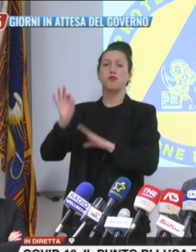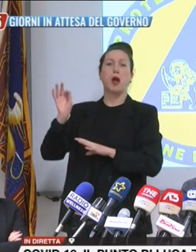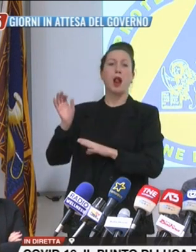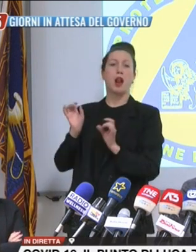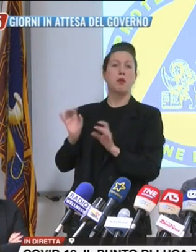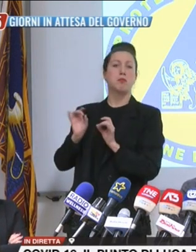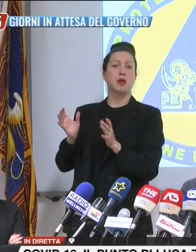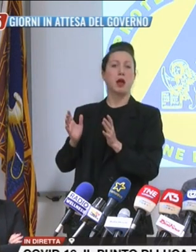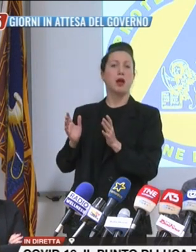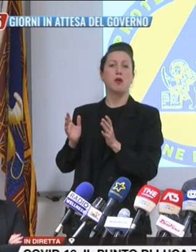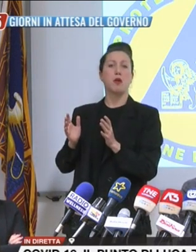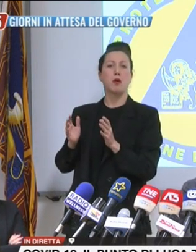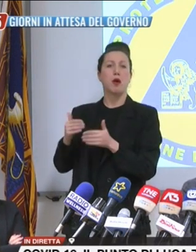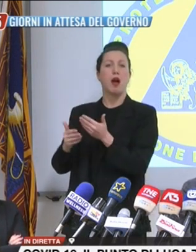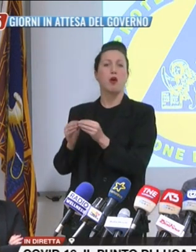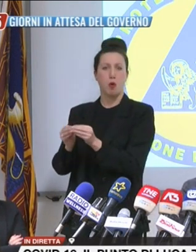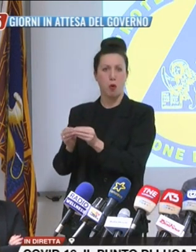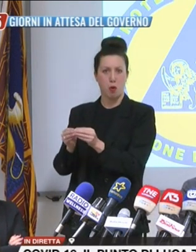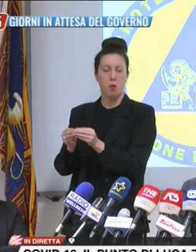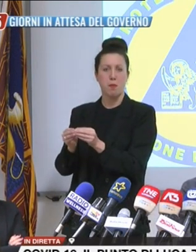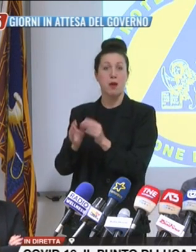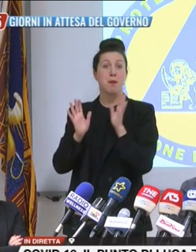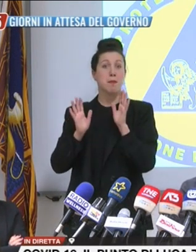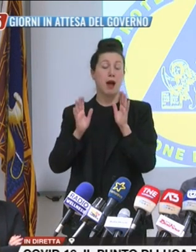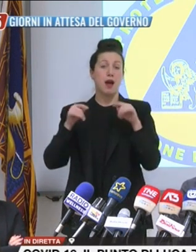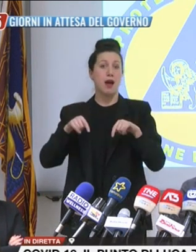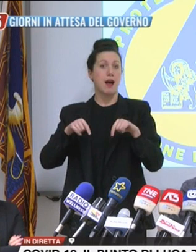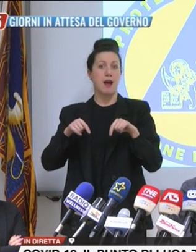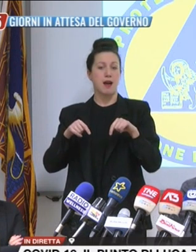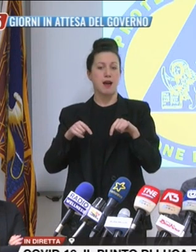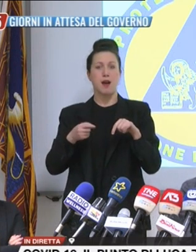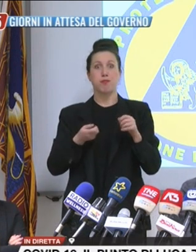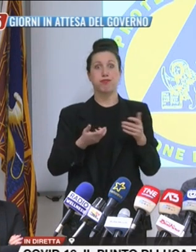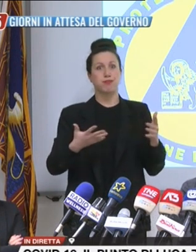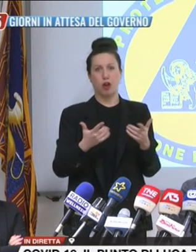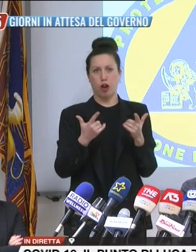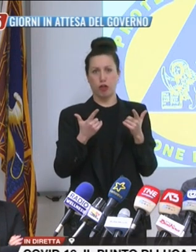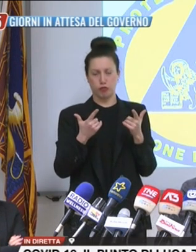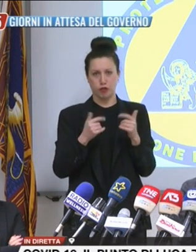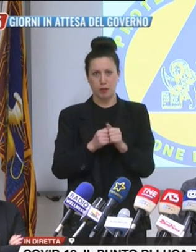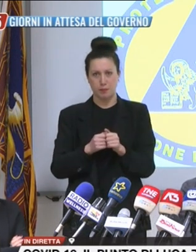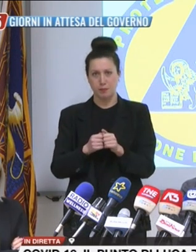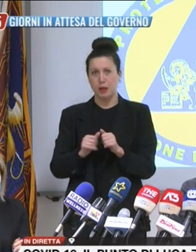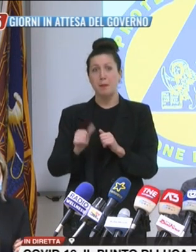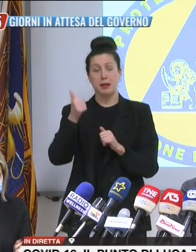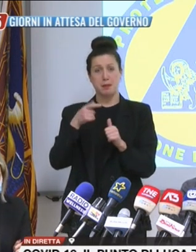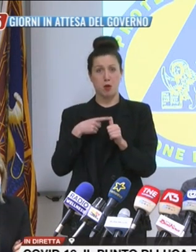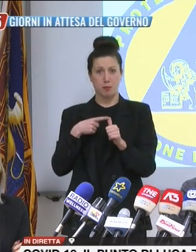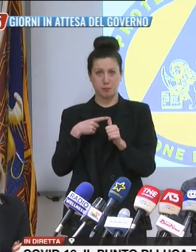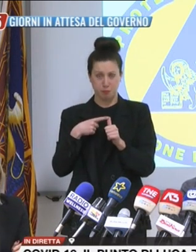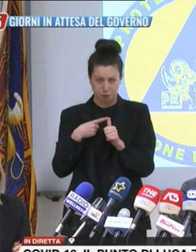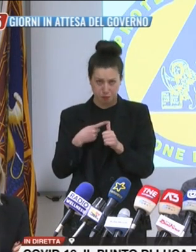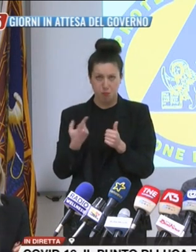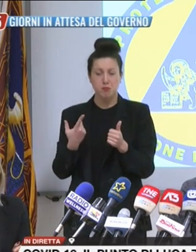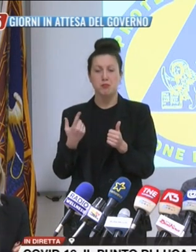variabile non indipendente. Il primo, che se tu sei disponibile a infettarti, non riesci a garantire ai